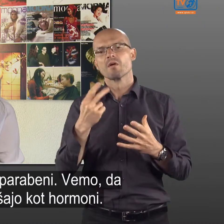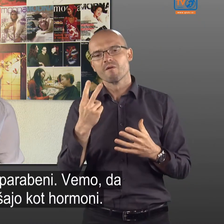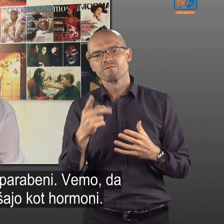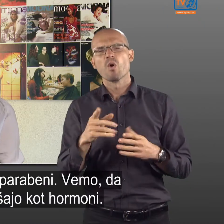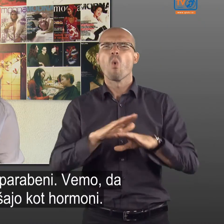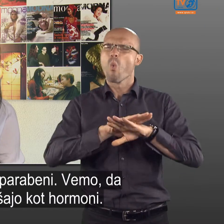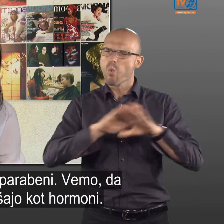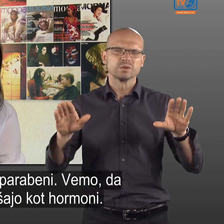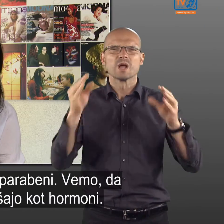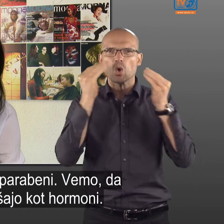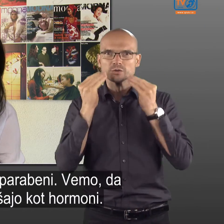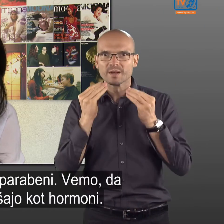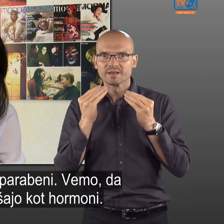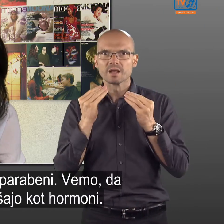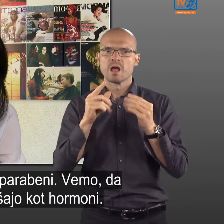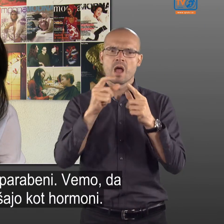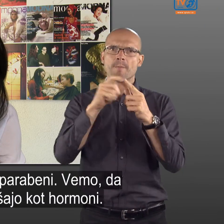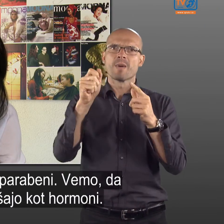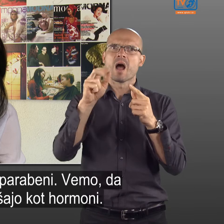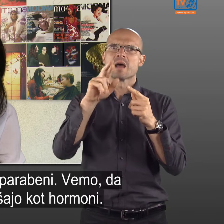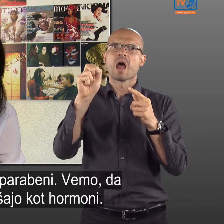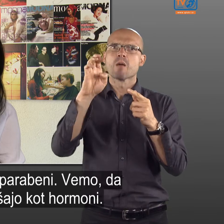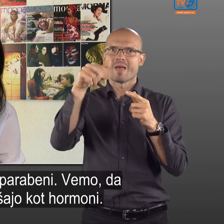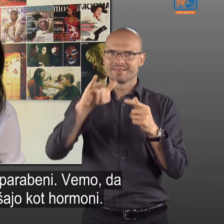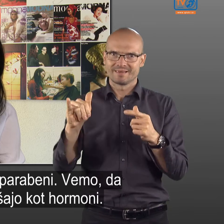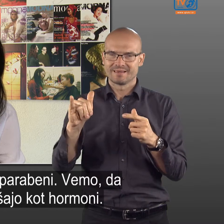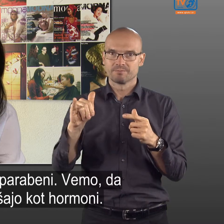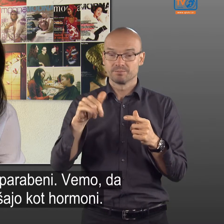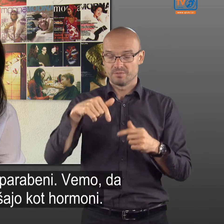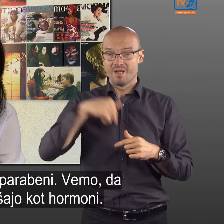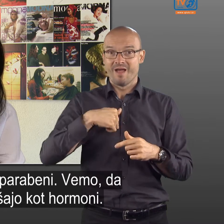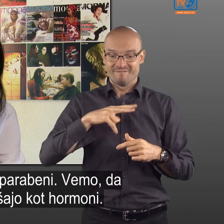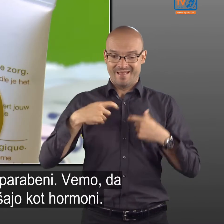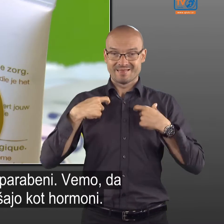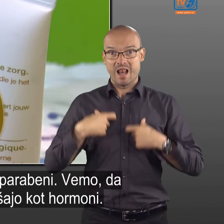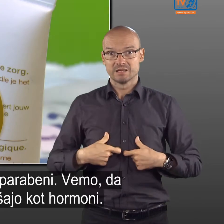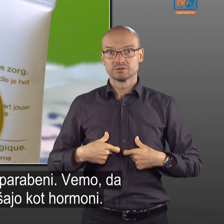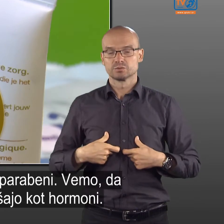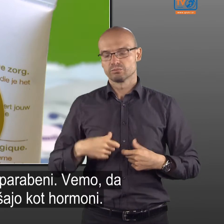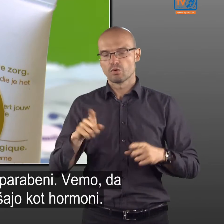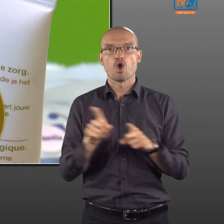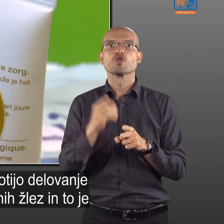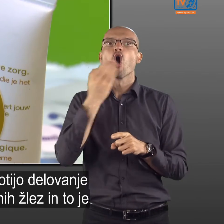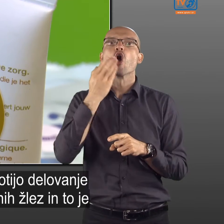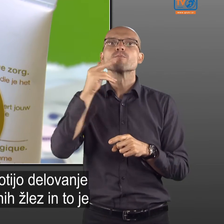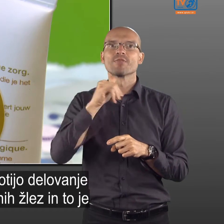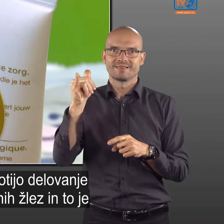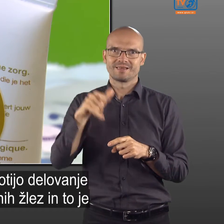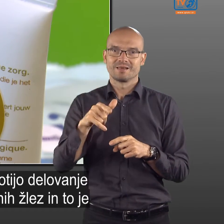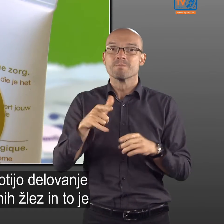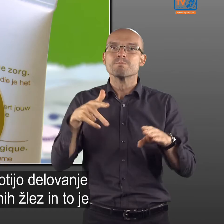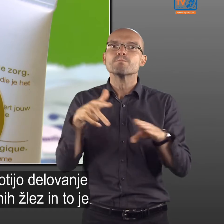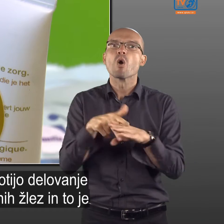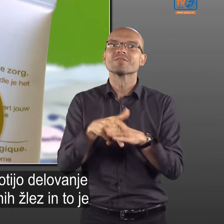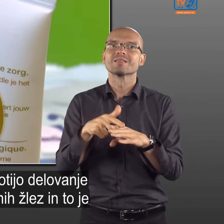V vsej kozmetiki so parabeni. Vemo, da se v telesu obnašajo kot hormoni, to se pravi,